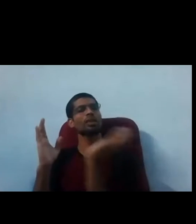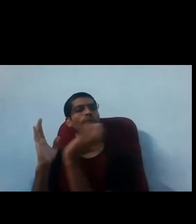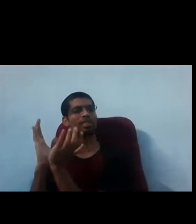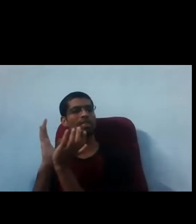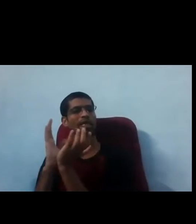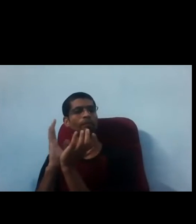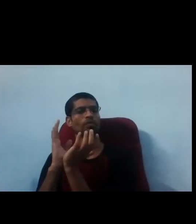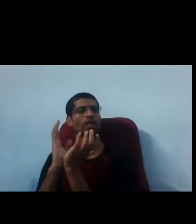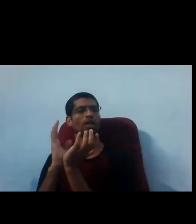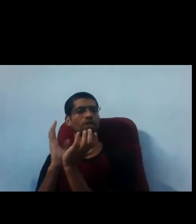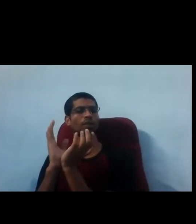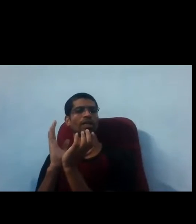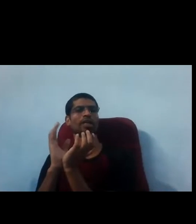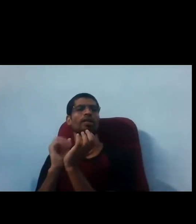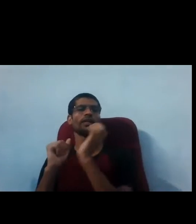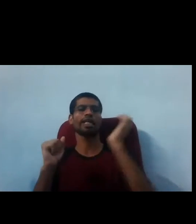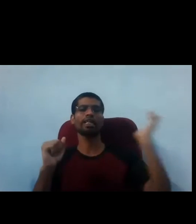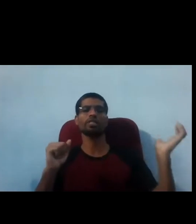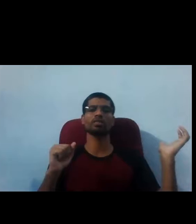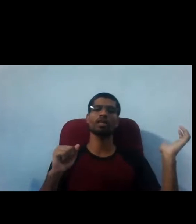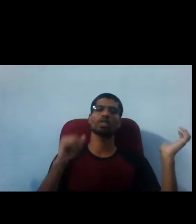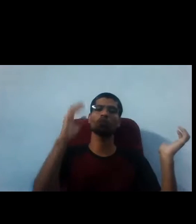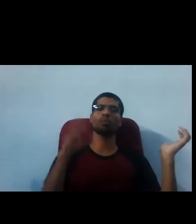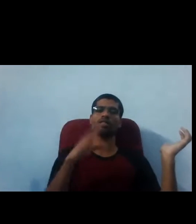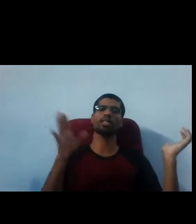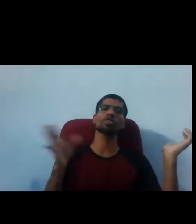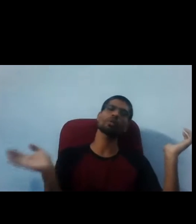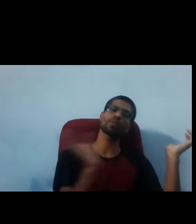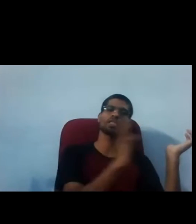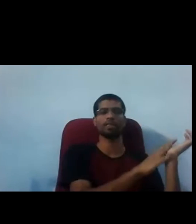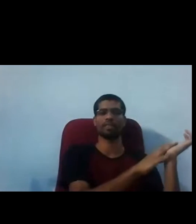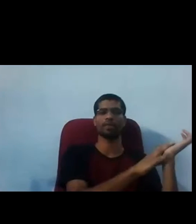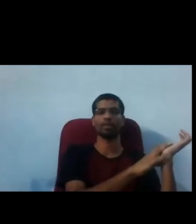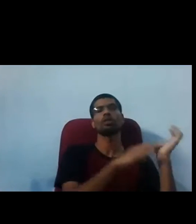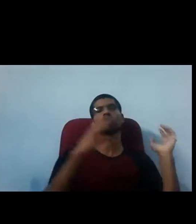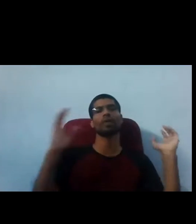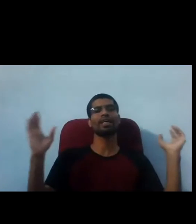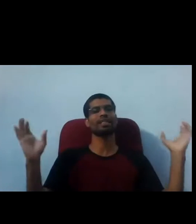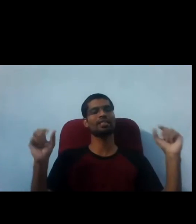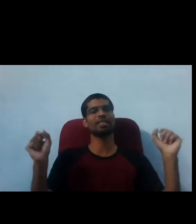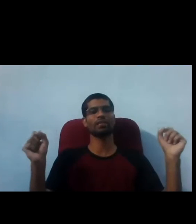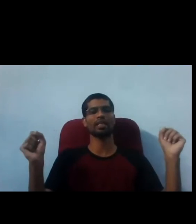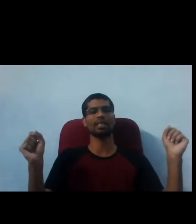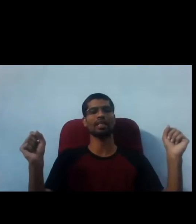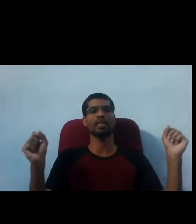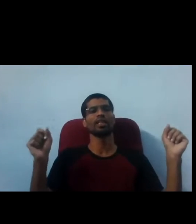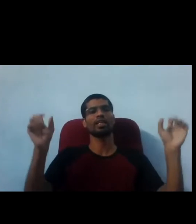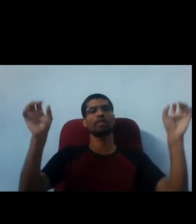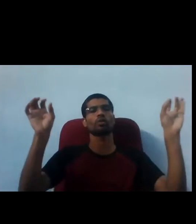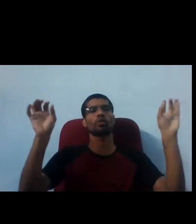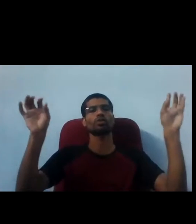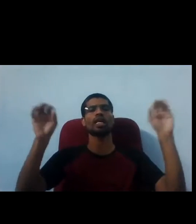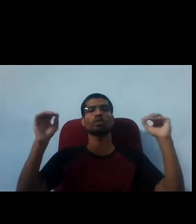चार्ज को अपने पास खींचेगा, और उसी प्रकार नेगेटिव चार्ज वाला जो है वो प्लस चार्ज को अपने पास खींचेगा। उस प्रकार खींचते समय क्या कर रहा